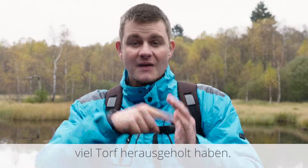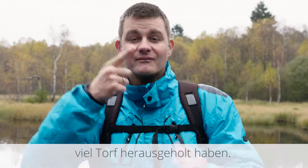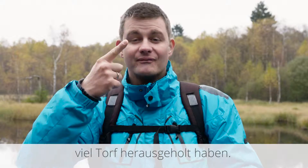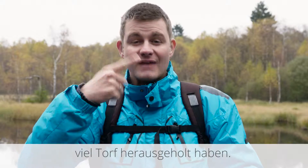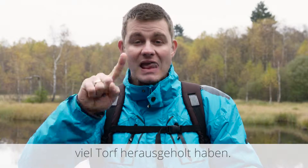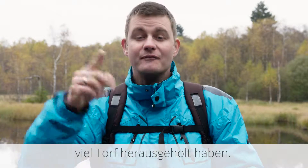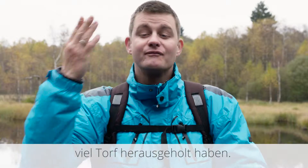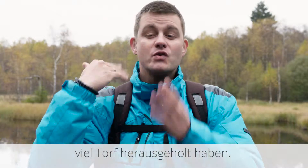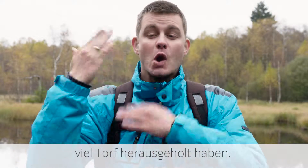haben.